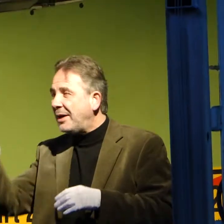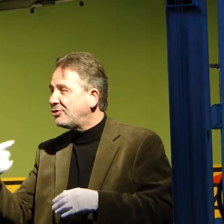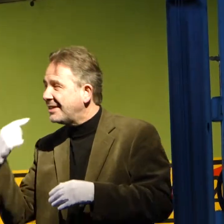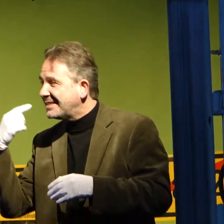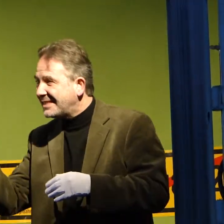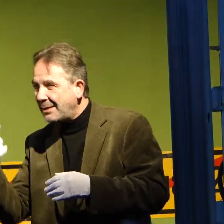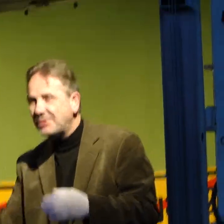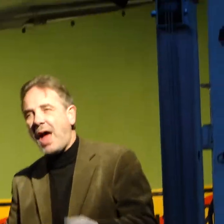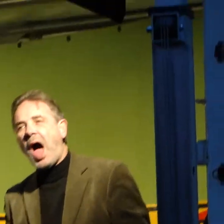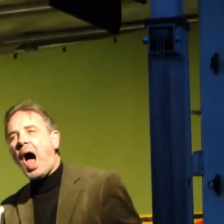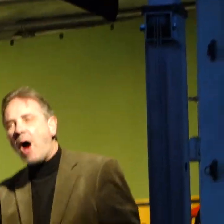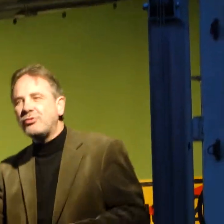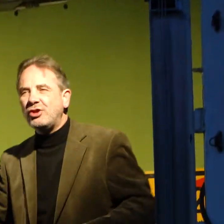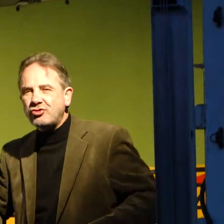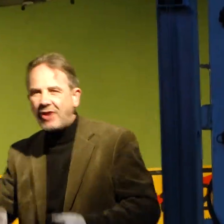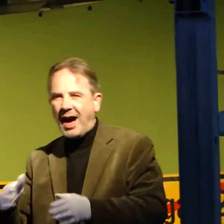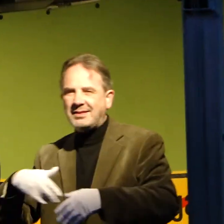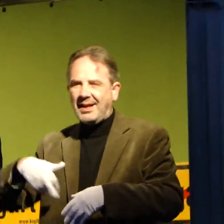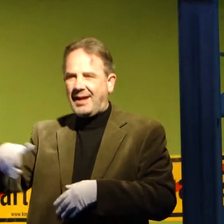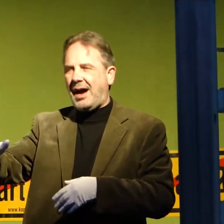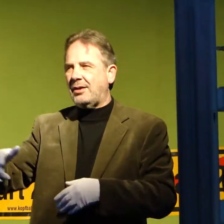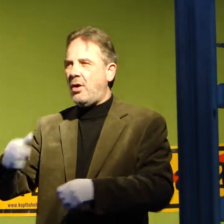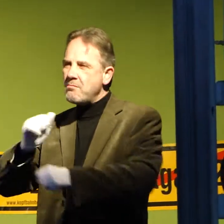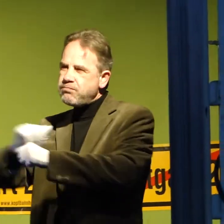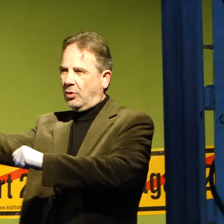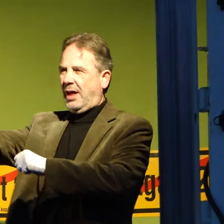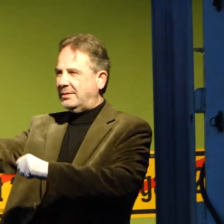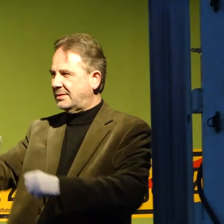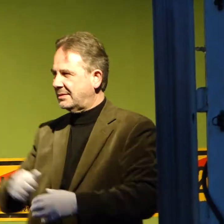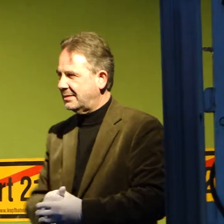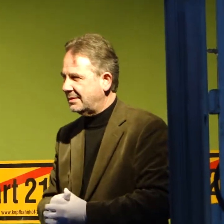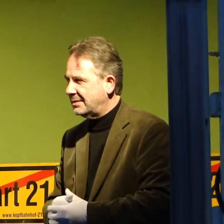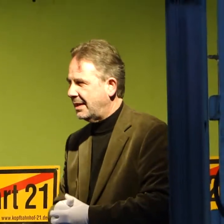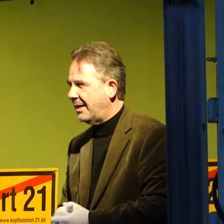Bahnhof auf die Straße gegangen.